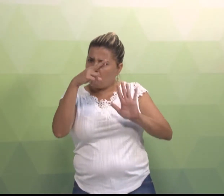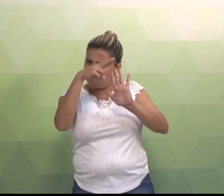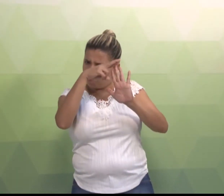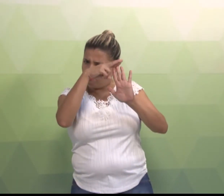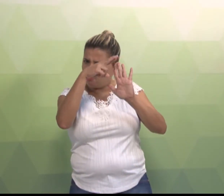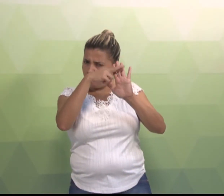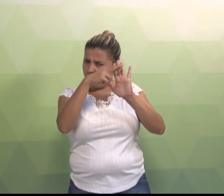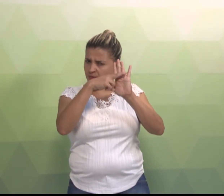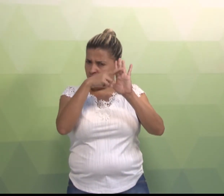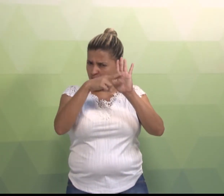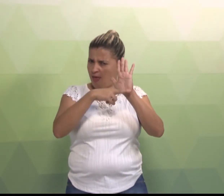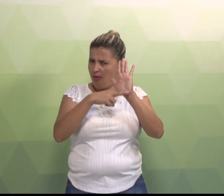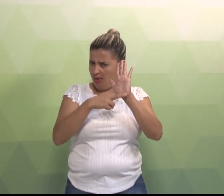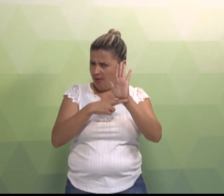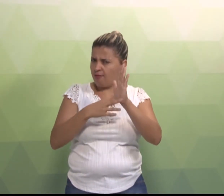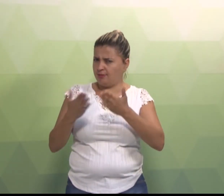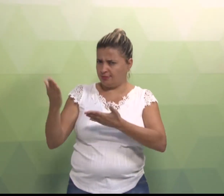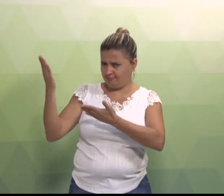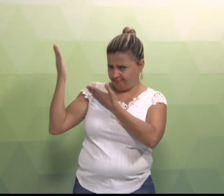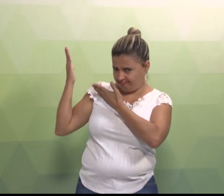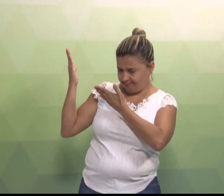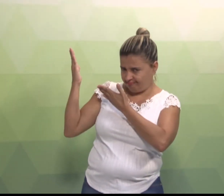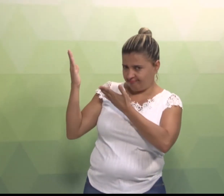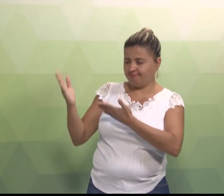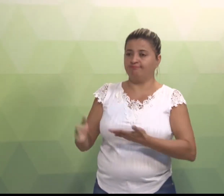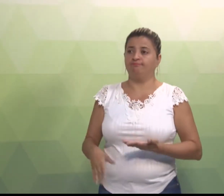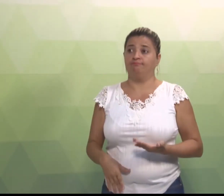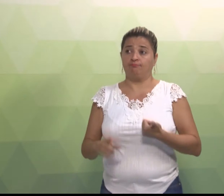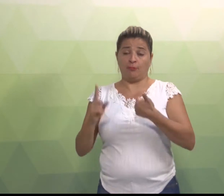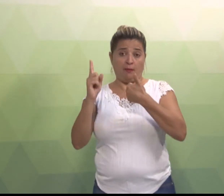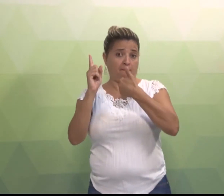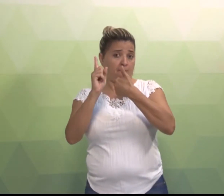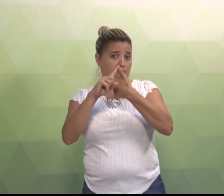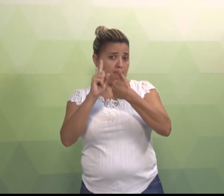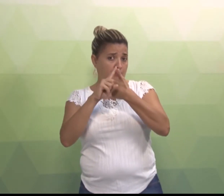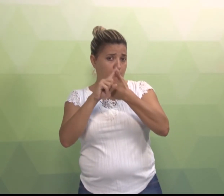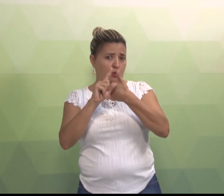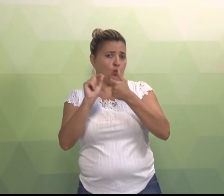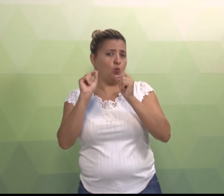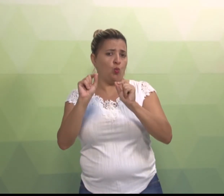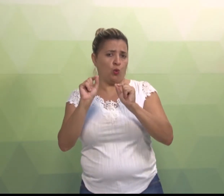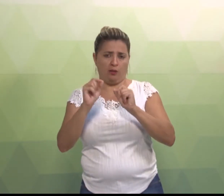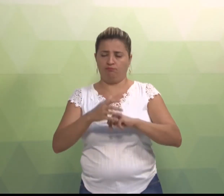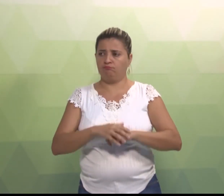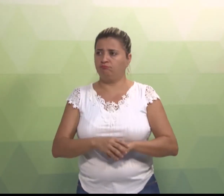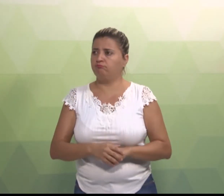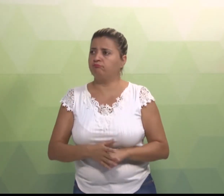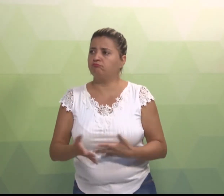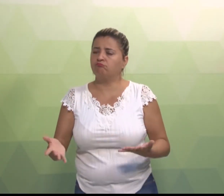Vocês viram, por exemplo, algumas regras que eu mostrei, não é verdade? Então, na primeira, nós identificamos o